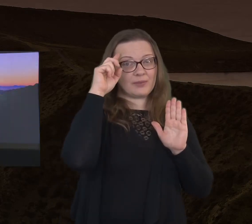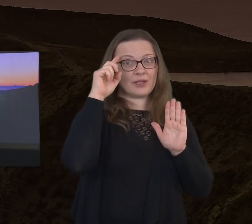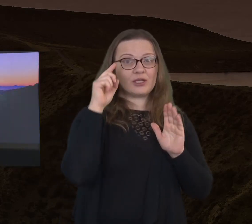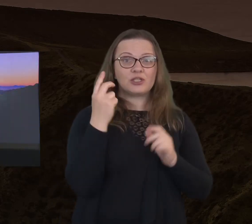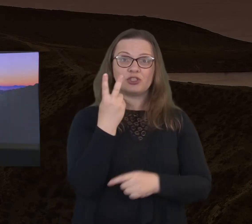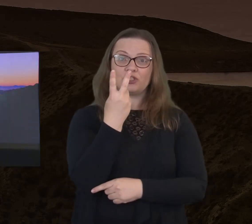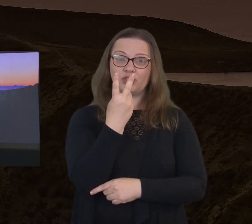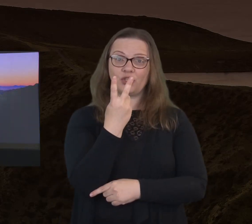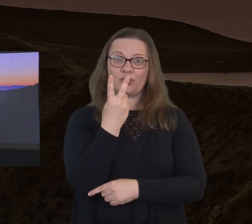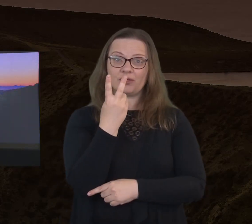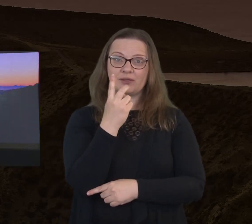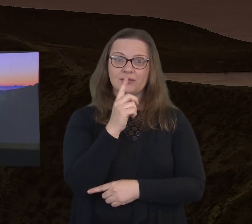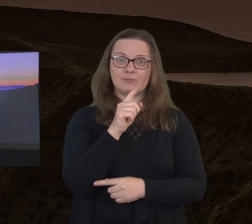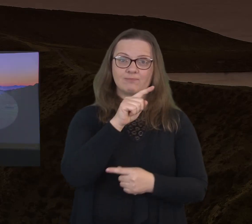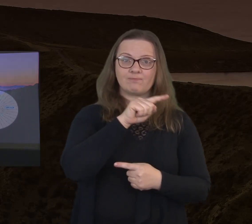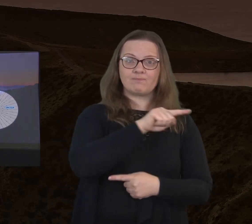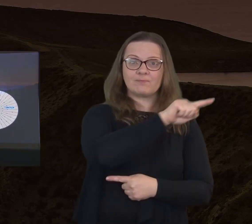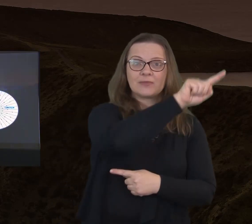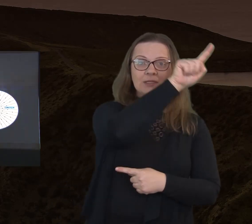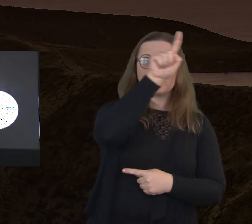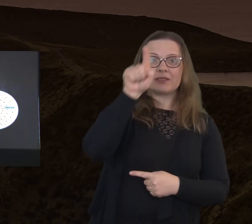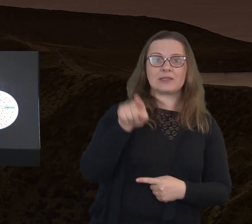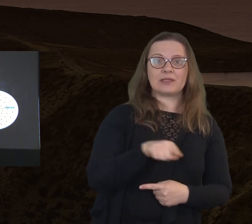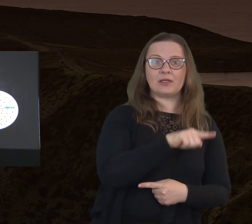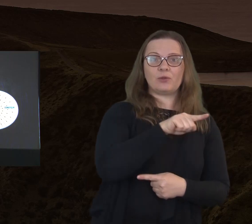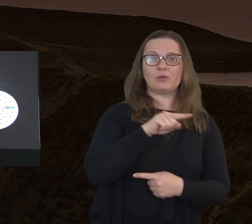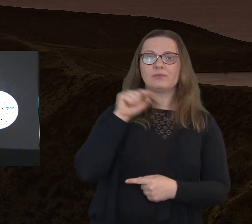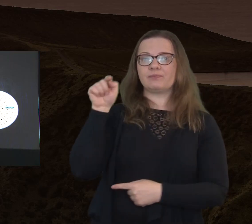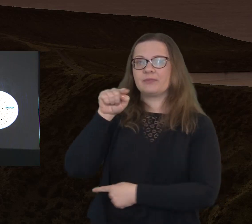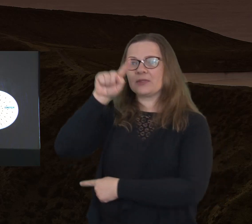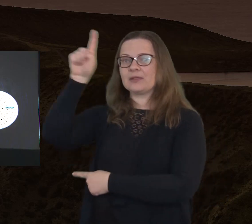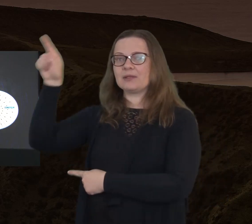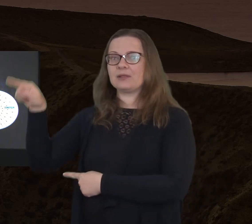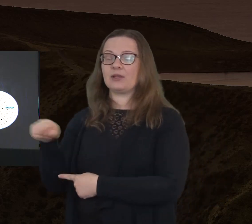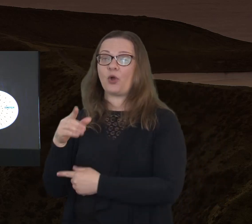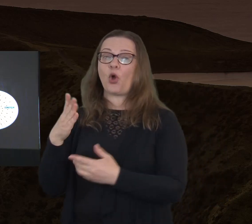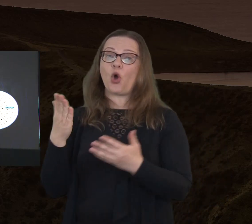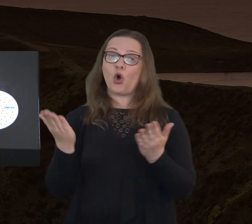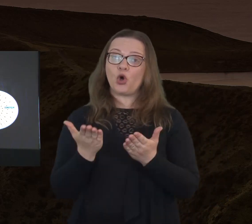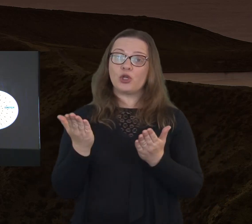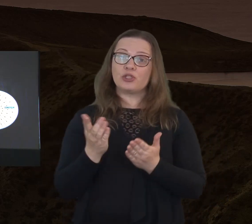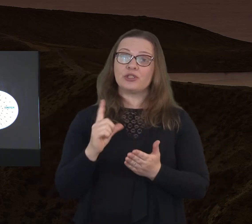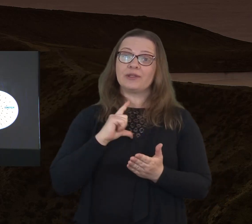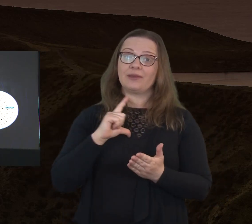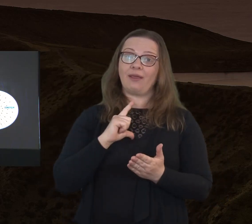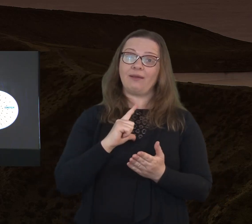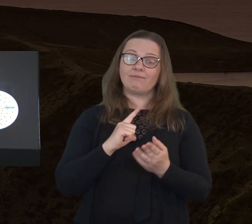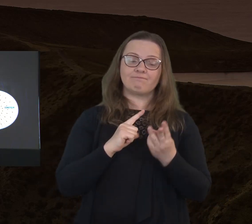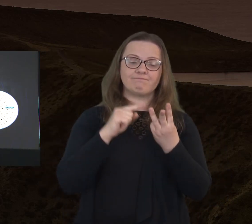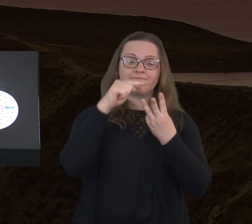né? Hoje nós temos os 3 círculos, né? Temos aqui